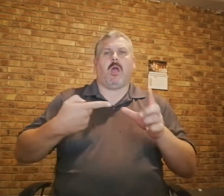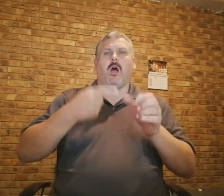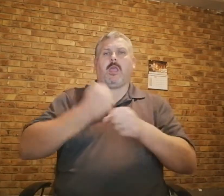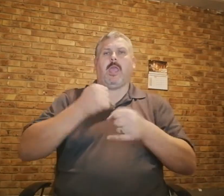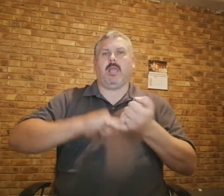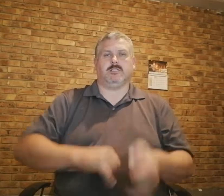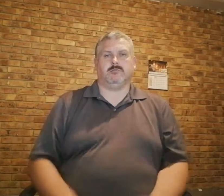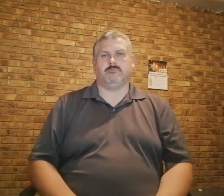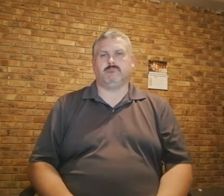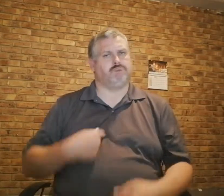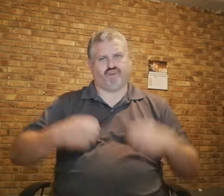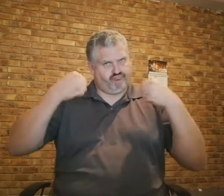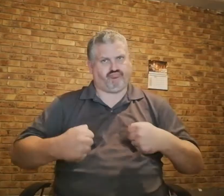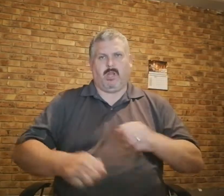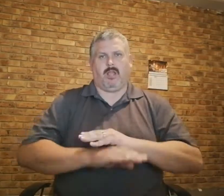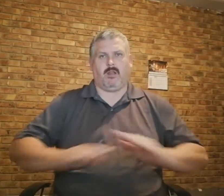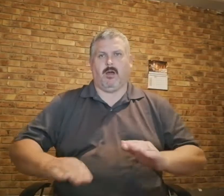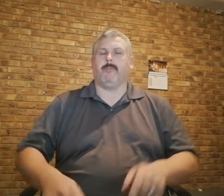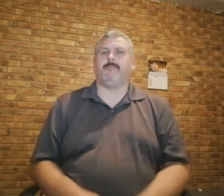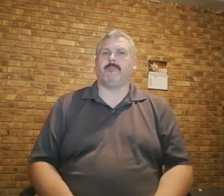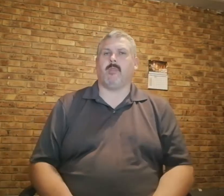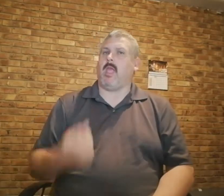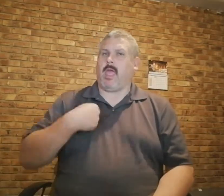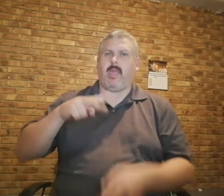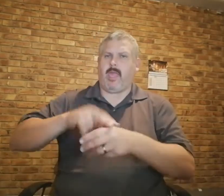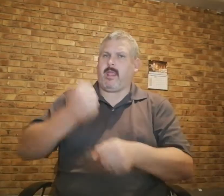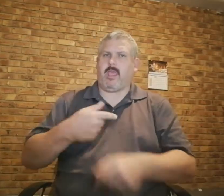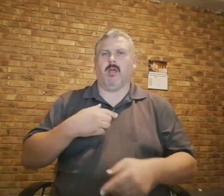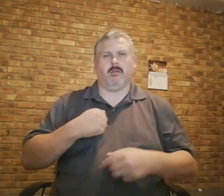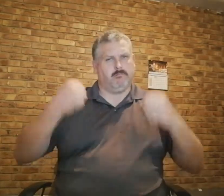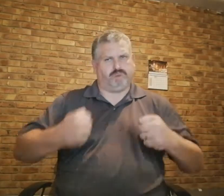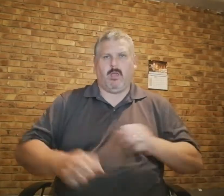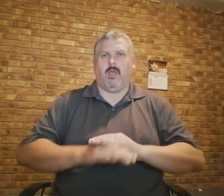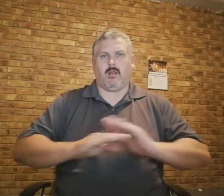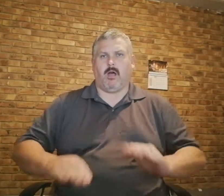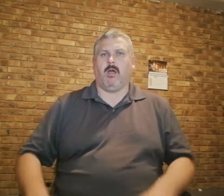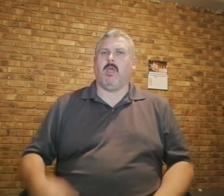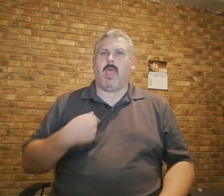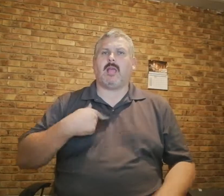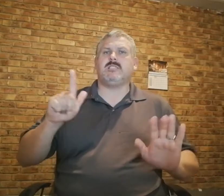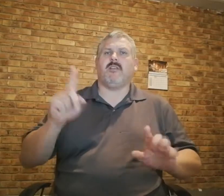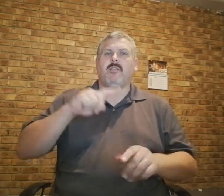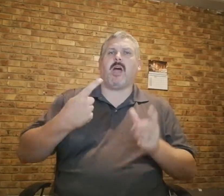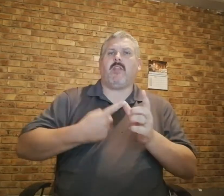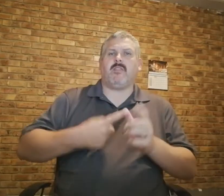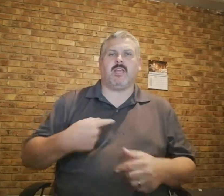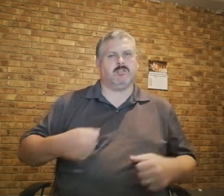AGS, klaar. Ek NG, klaar. Ek stevendag af het is,